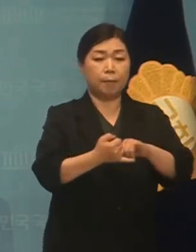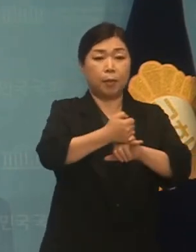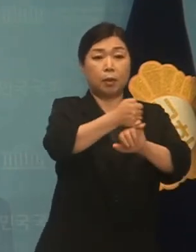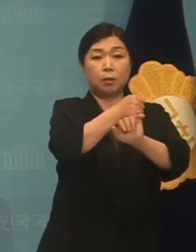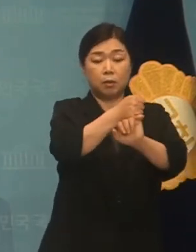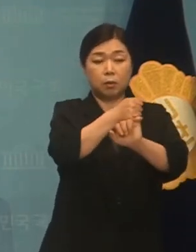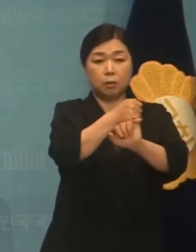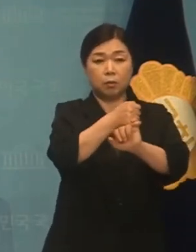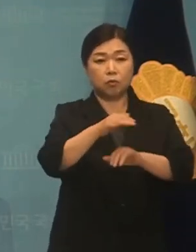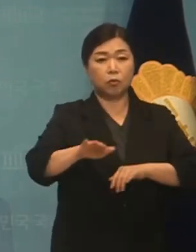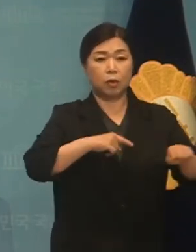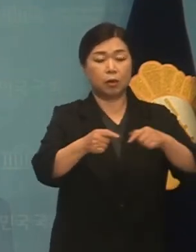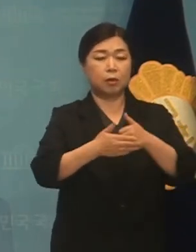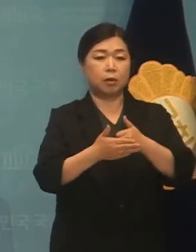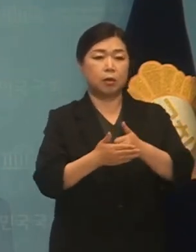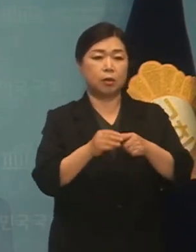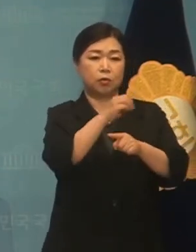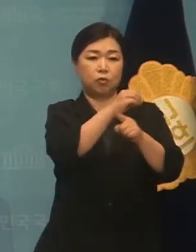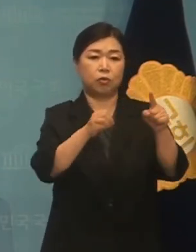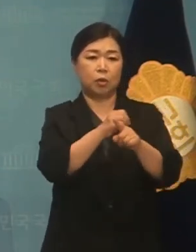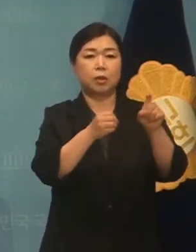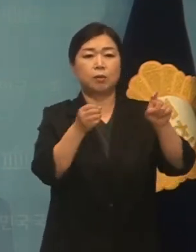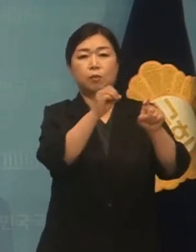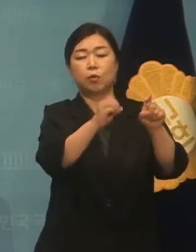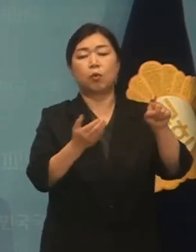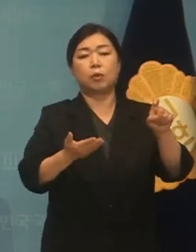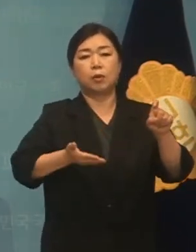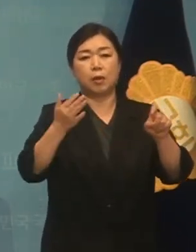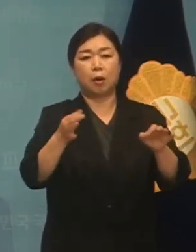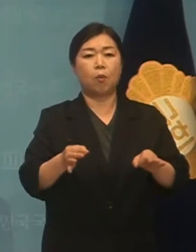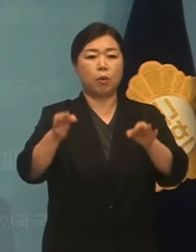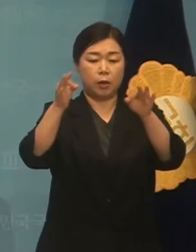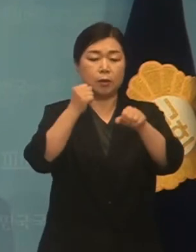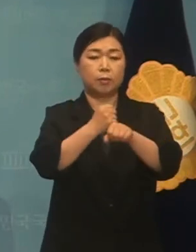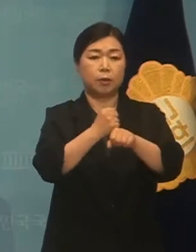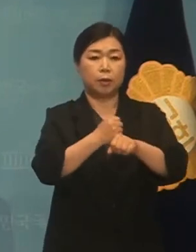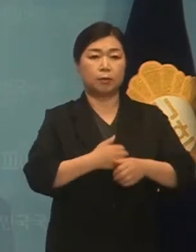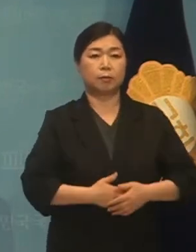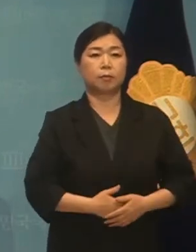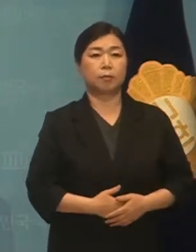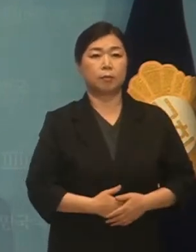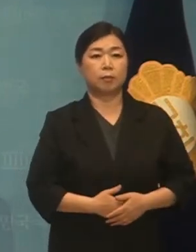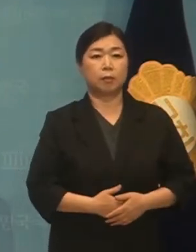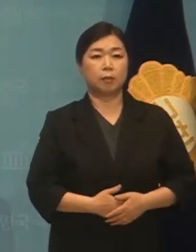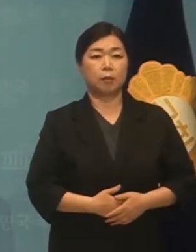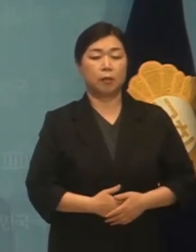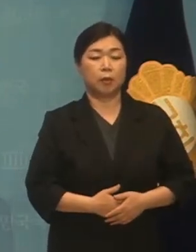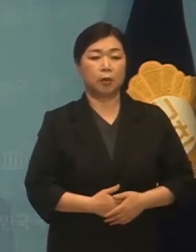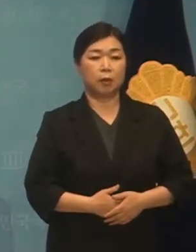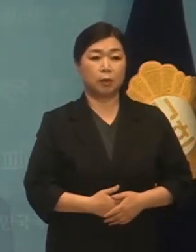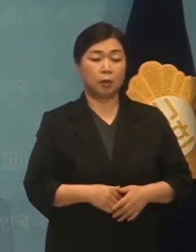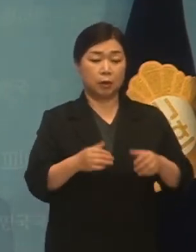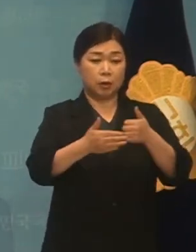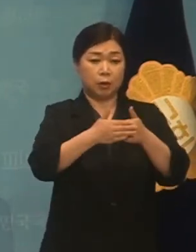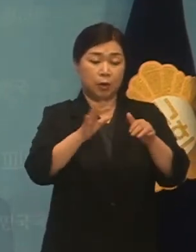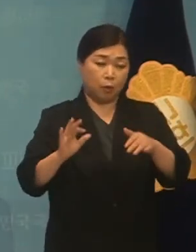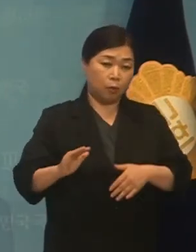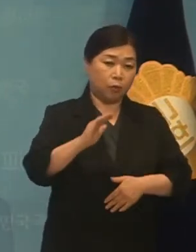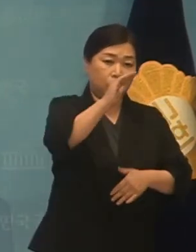반드시 우리 당 지지율을 10% 이상 끌어올리겠습니다. 그리고 공정한 경선 관리를